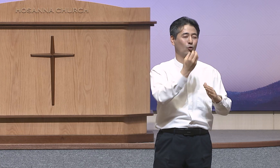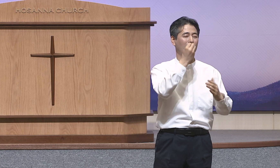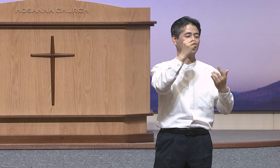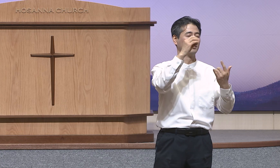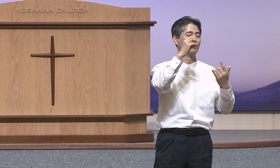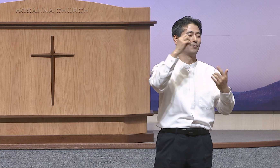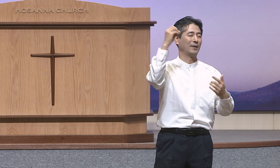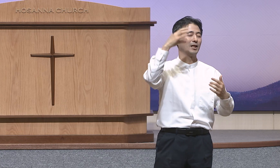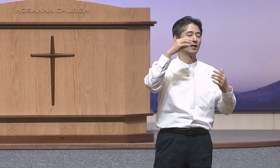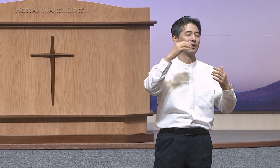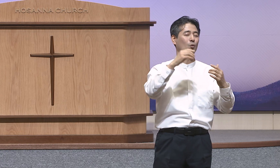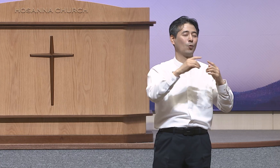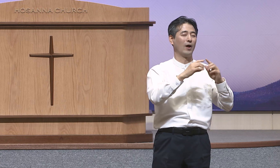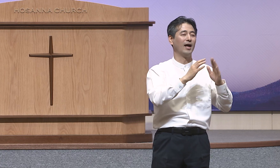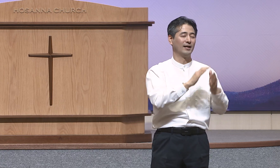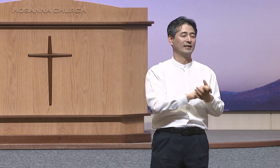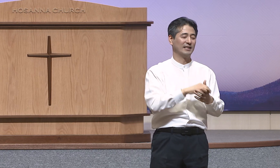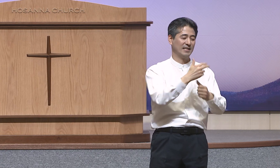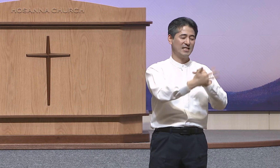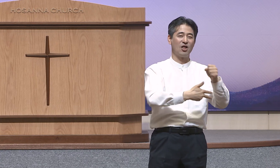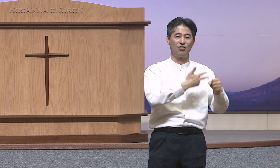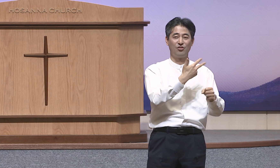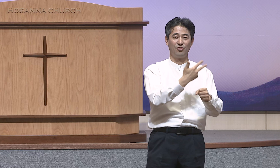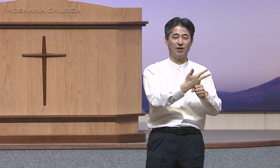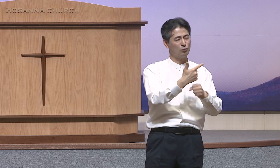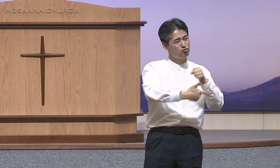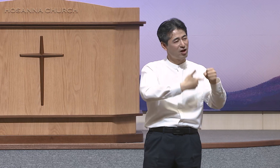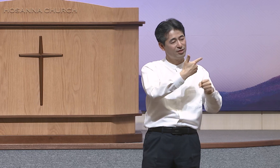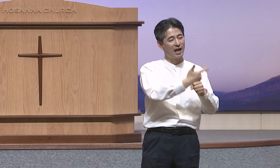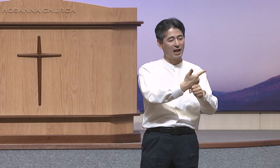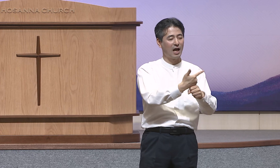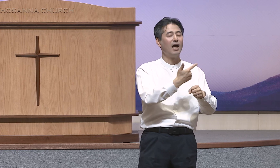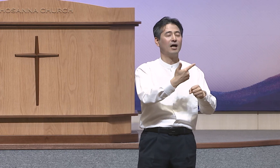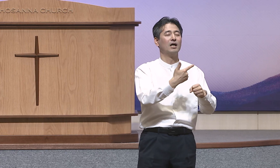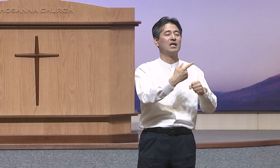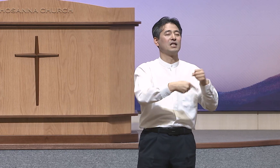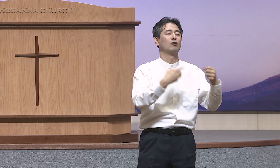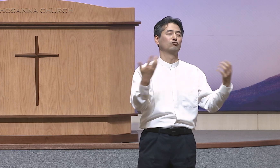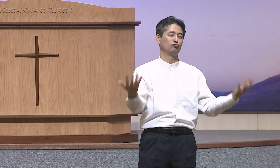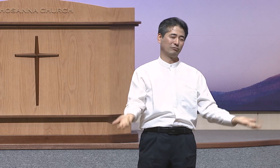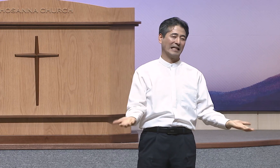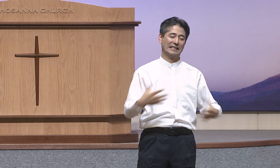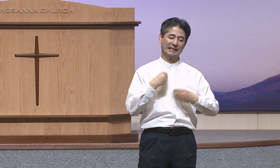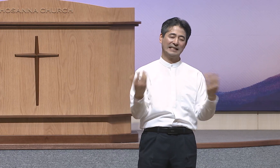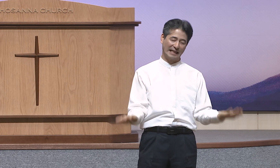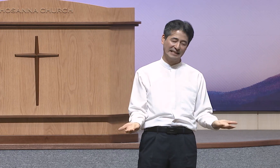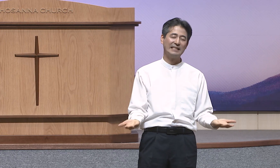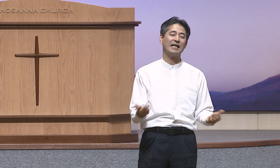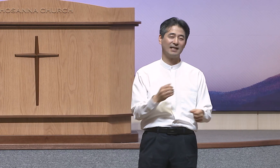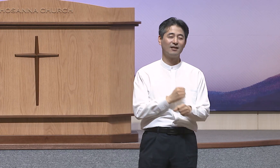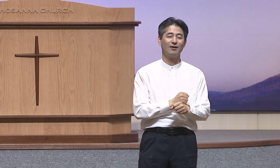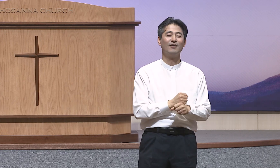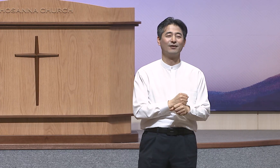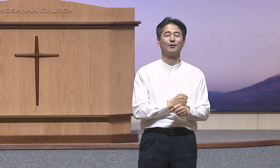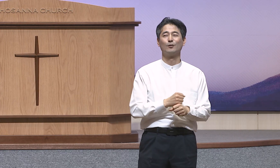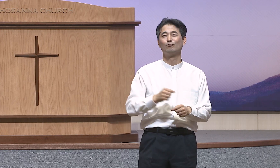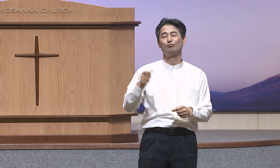제가 이제 거룩한 빛 광성교회에서 6년 사역을 하고 이제 1년 안식년을 맞이해서